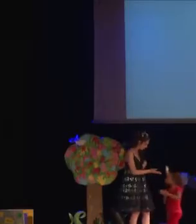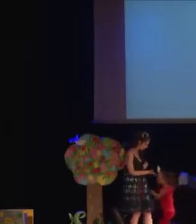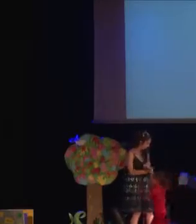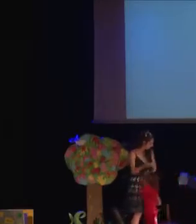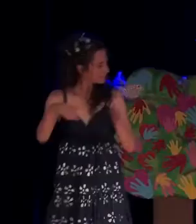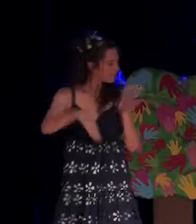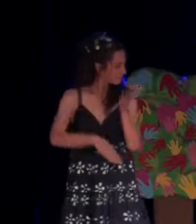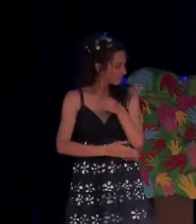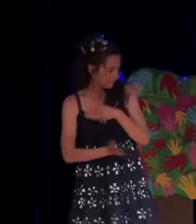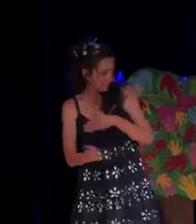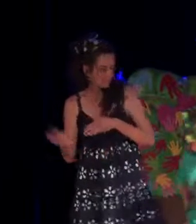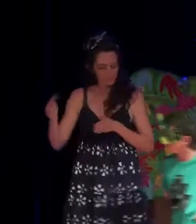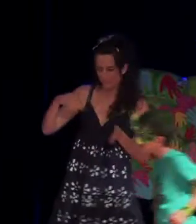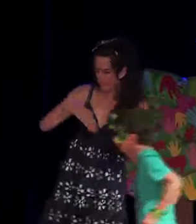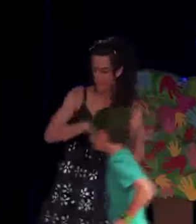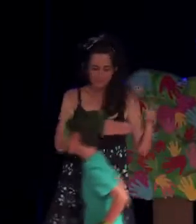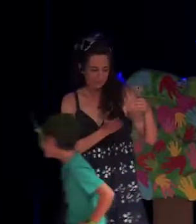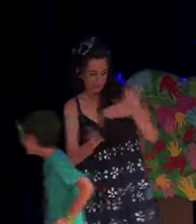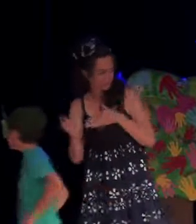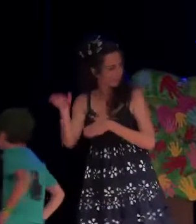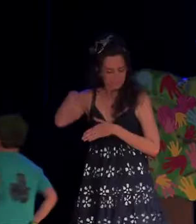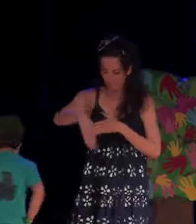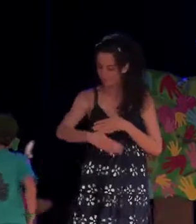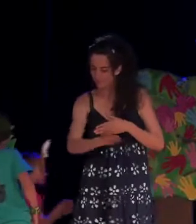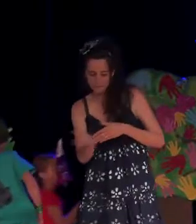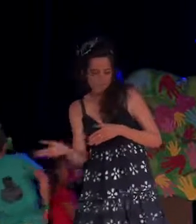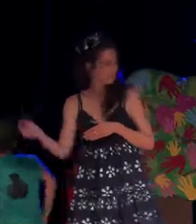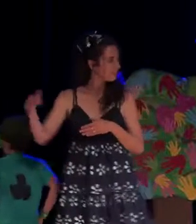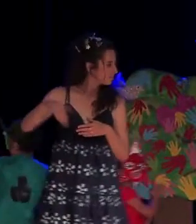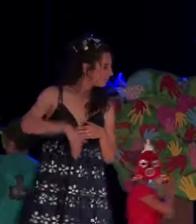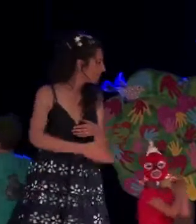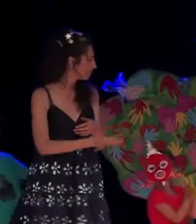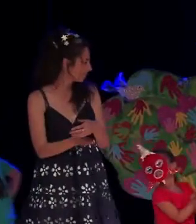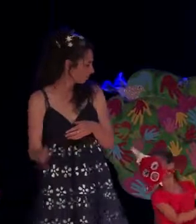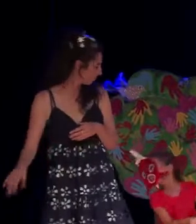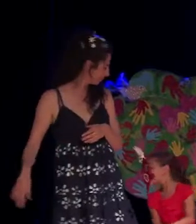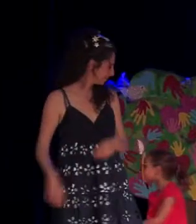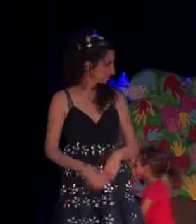l'eau nagent aussi bien que les gros.